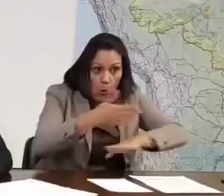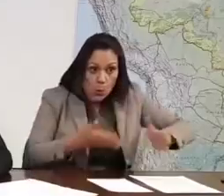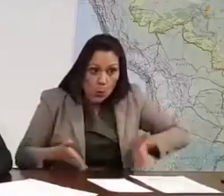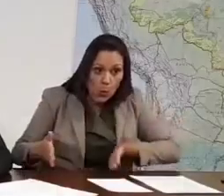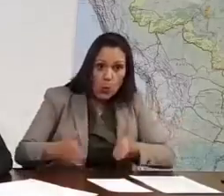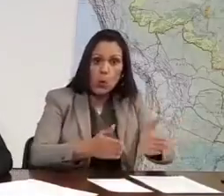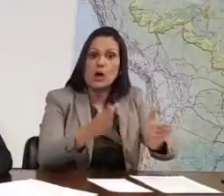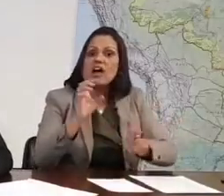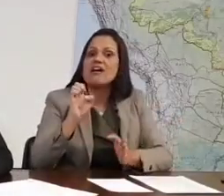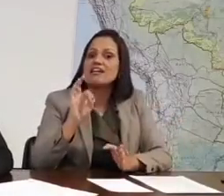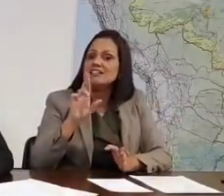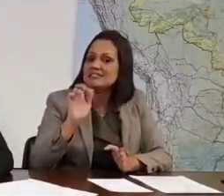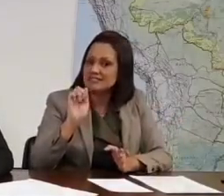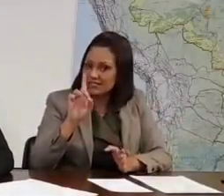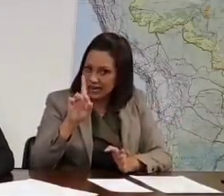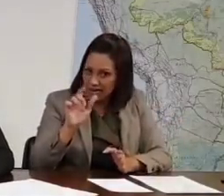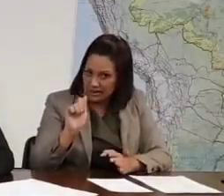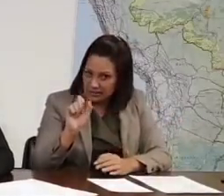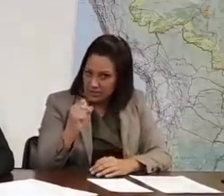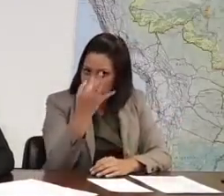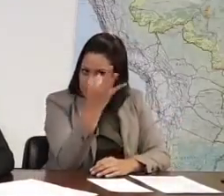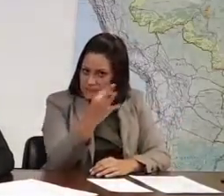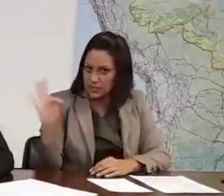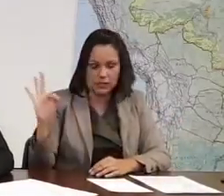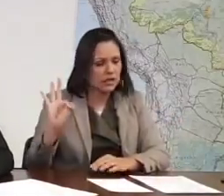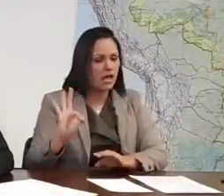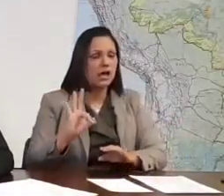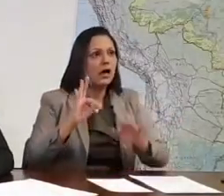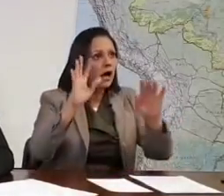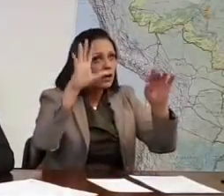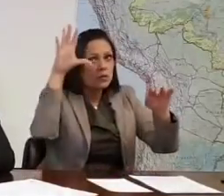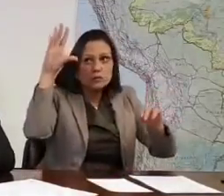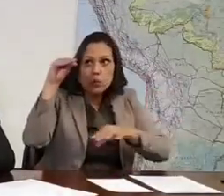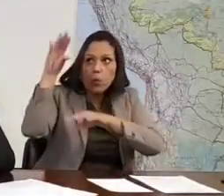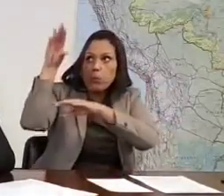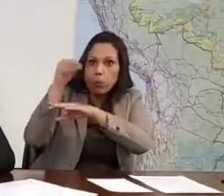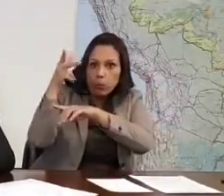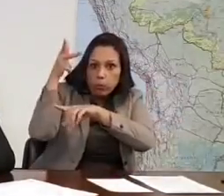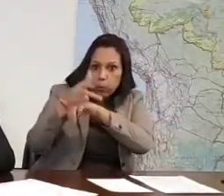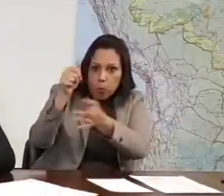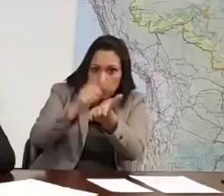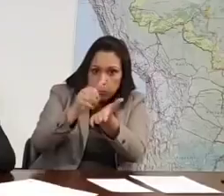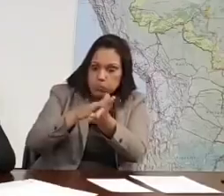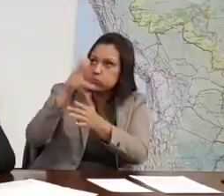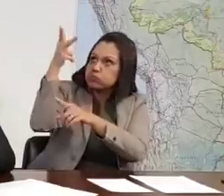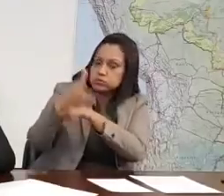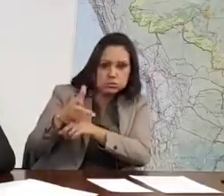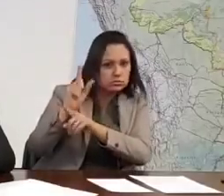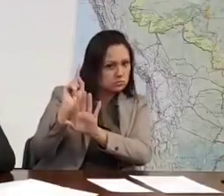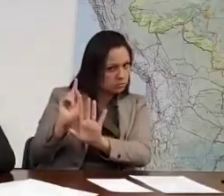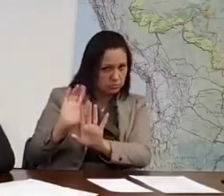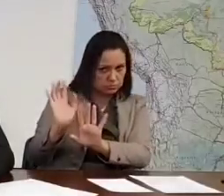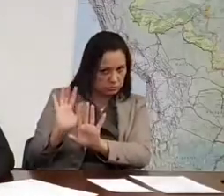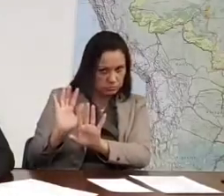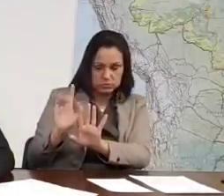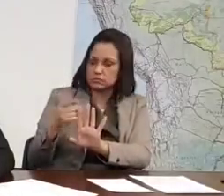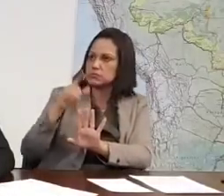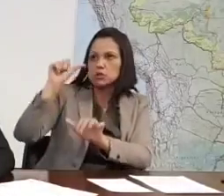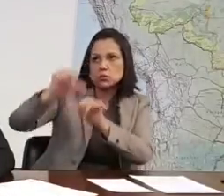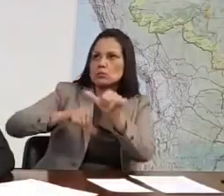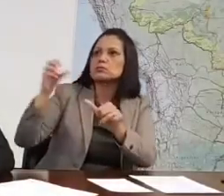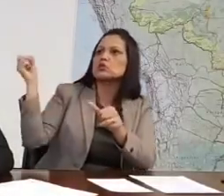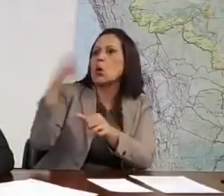porventura, forem vencendo, né? Nós não vamos renovar. Então, se tem pardal novo, é rodovia